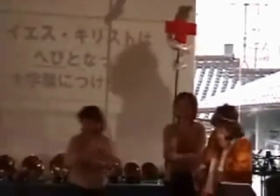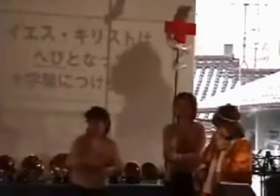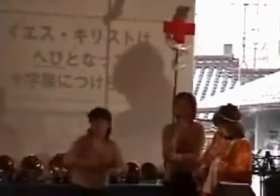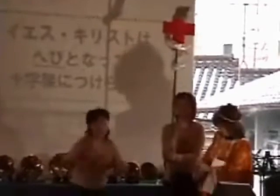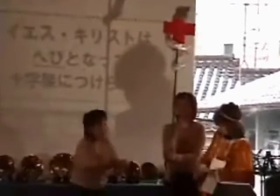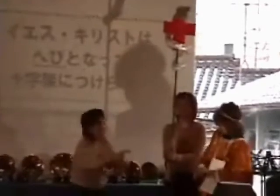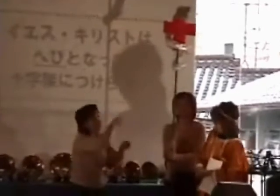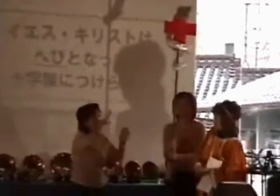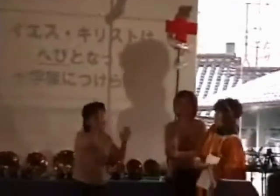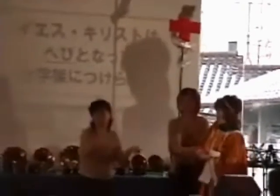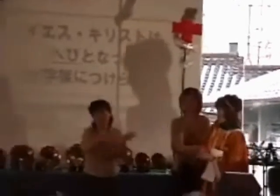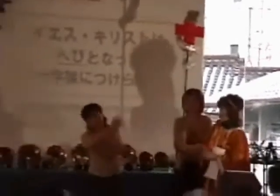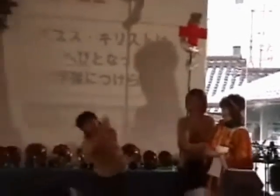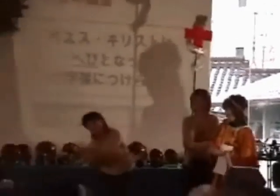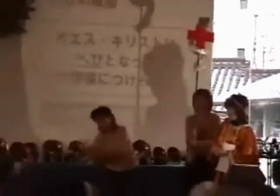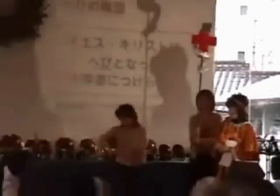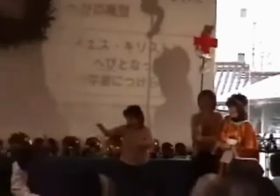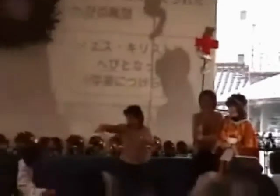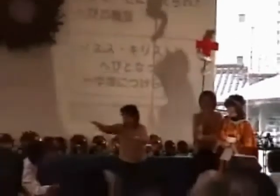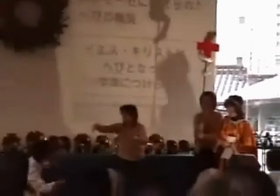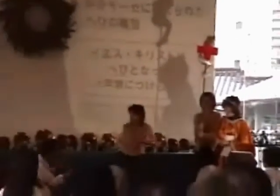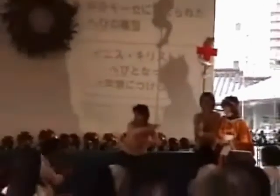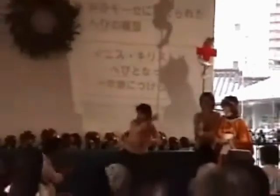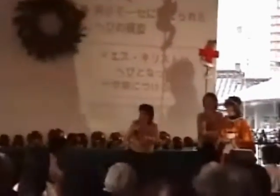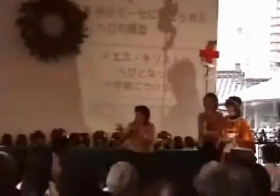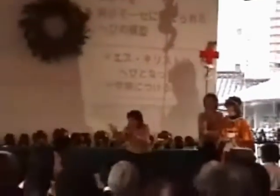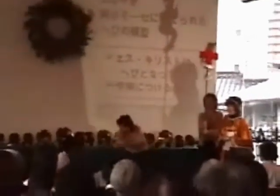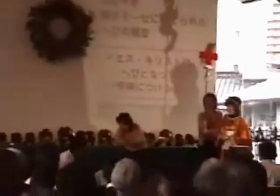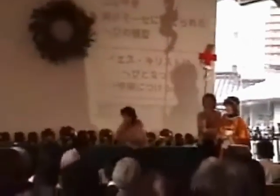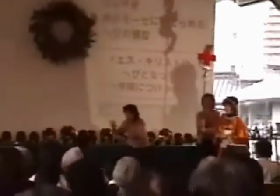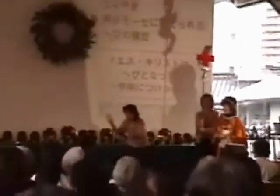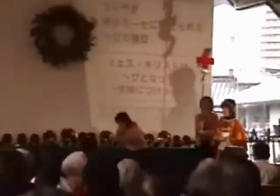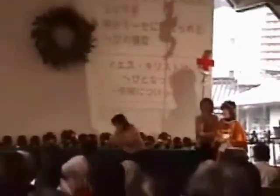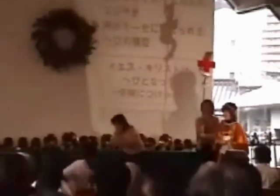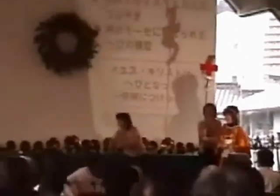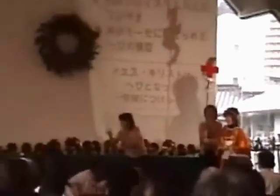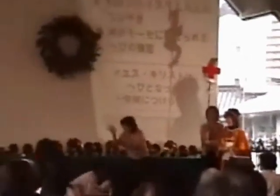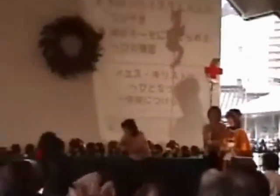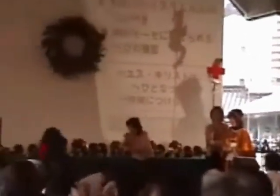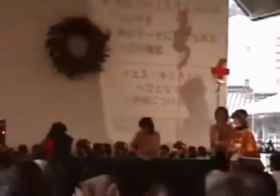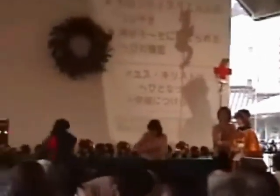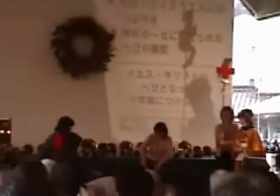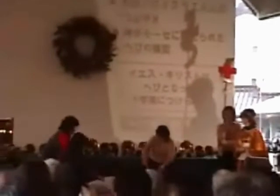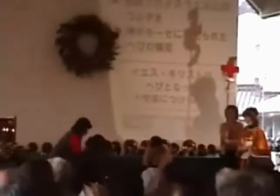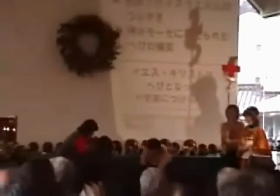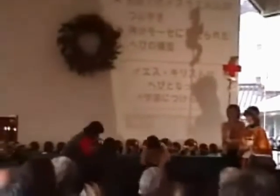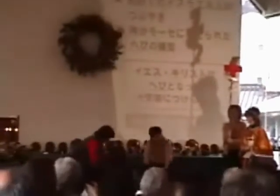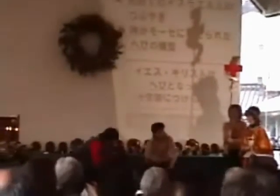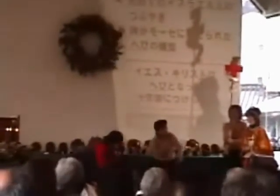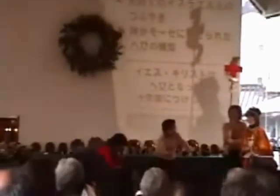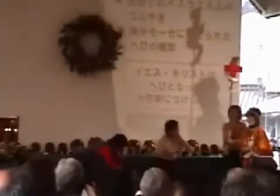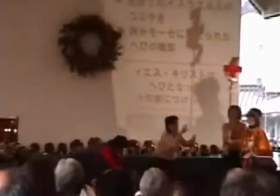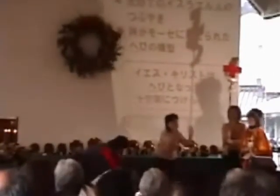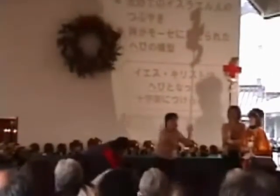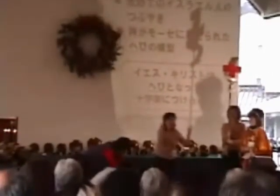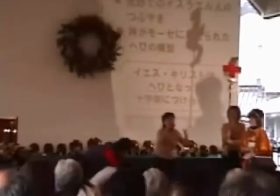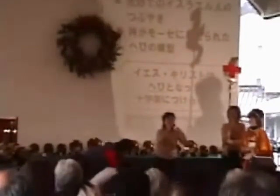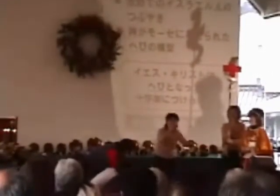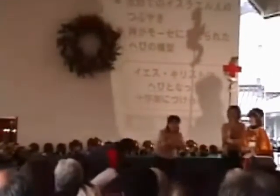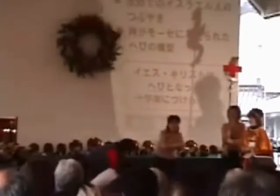の、蛇を見るならば死なないよ、大丈夫大丈夫、仰ぎ見るなら